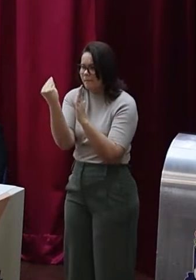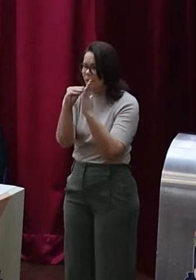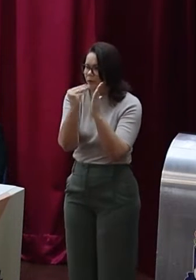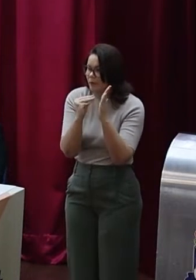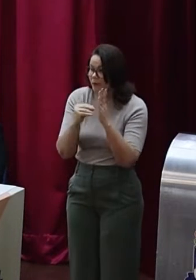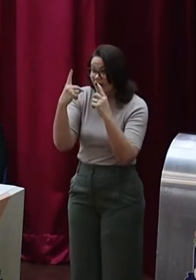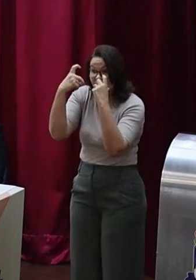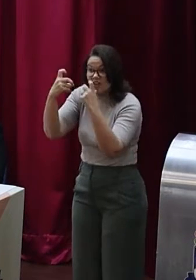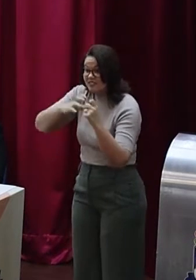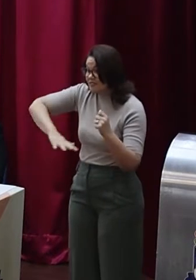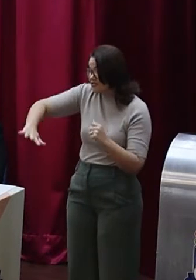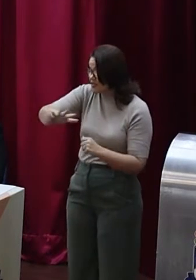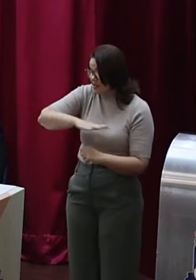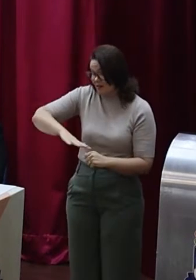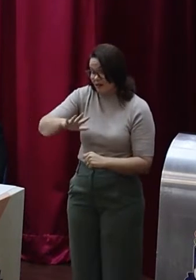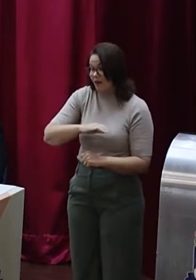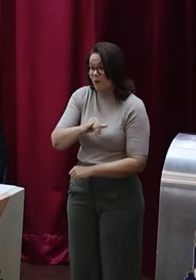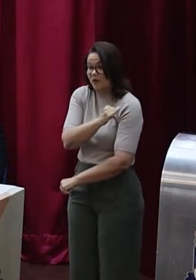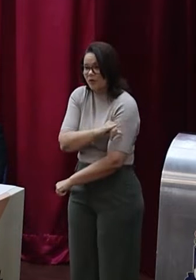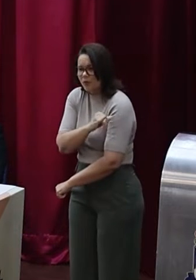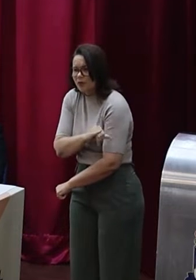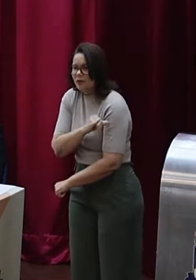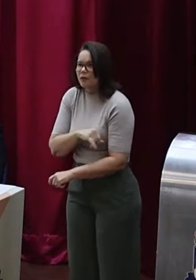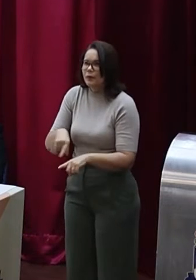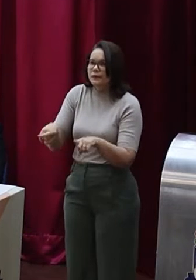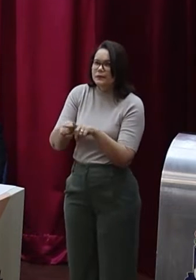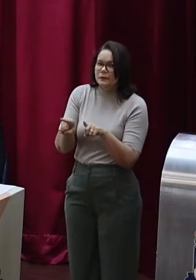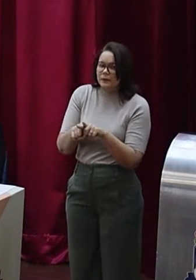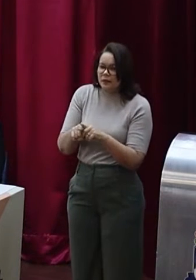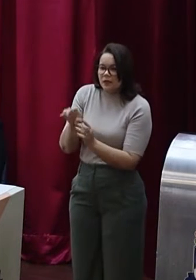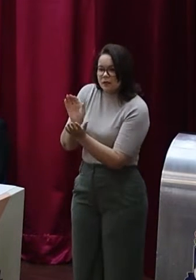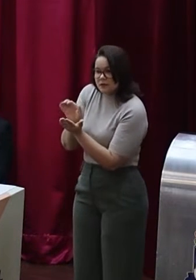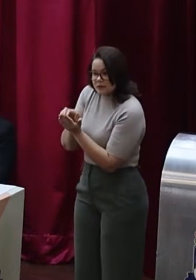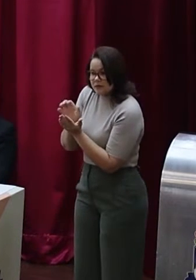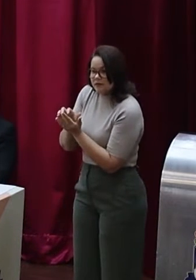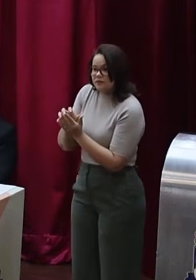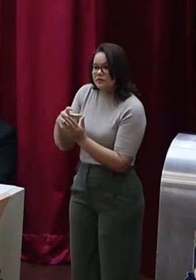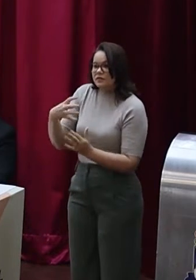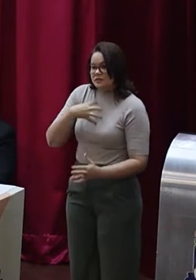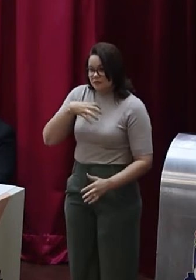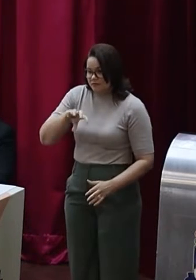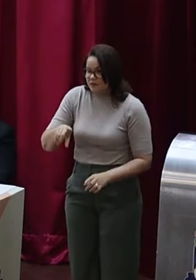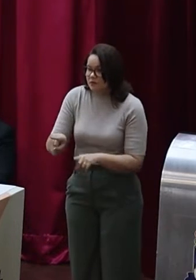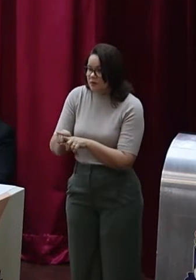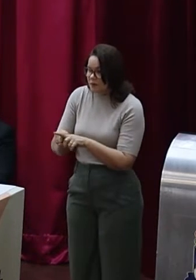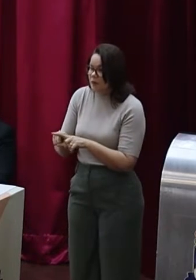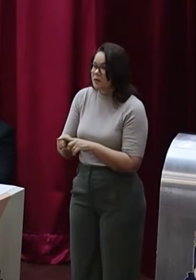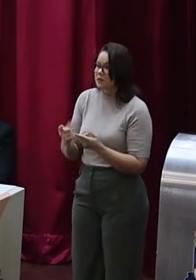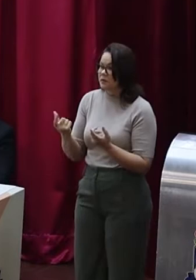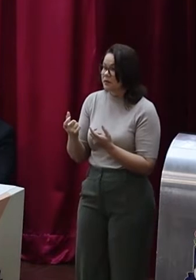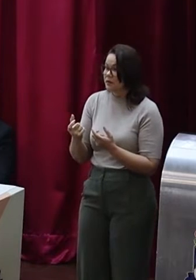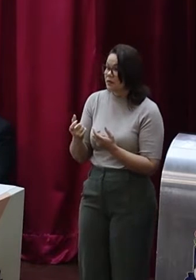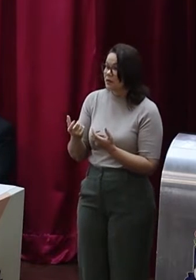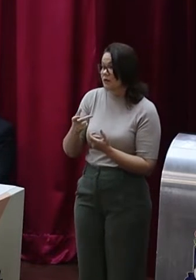hoje funciona no Rio, Recife e Salvador, e é muito interessante que a Cecília se inspira no trabalho